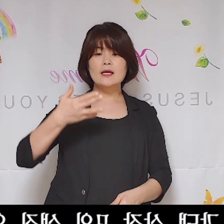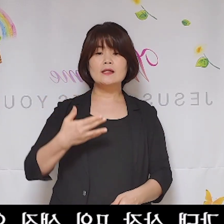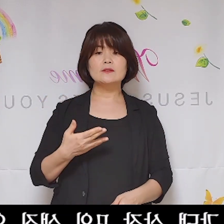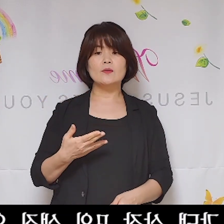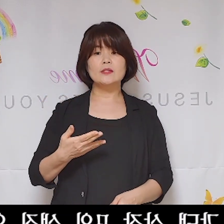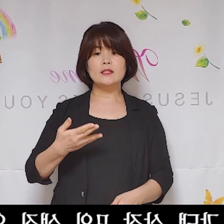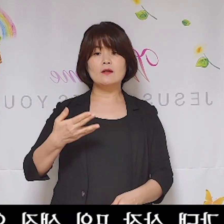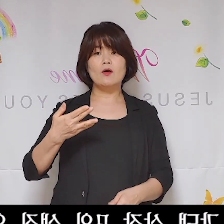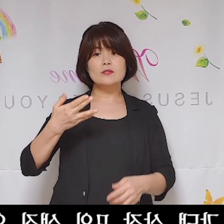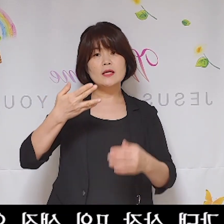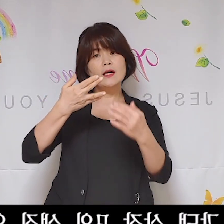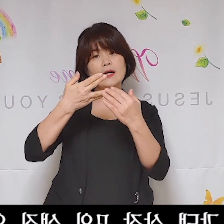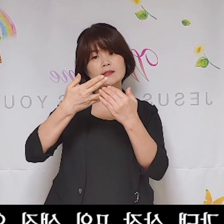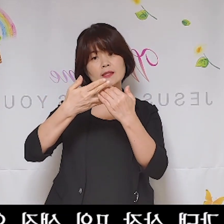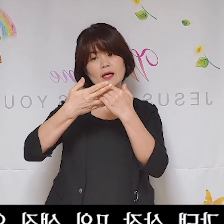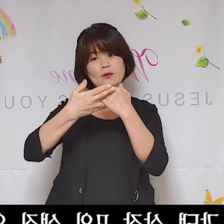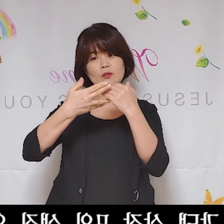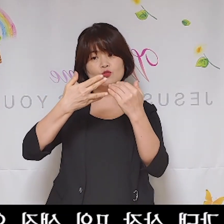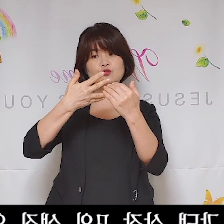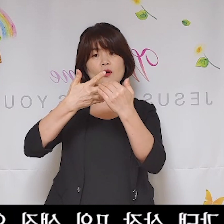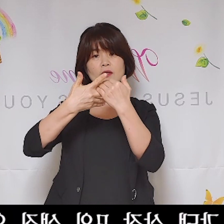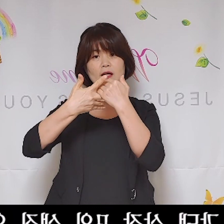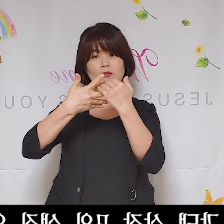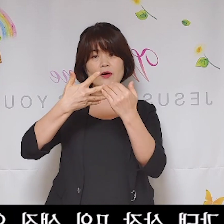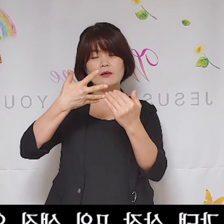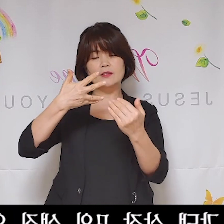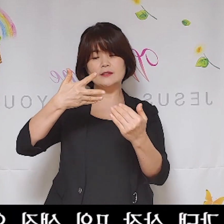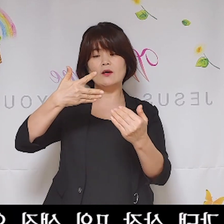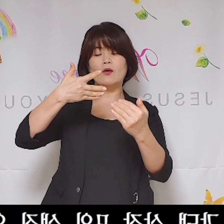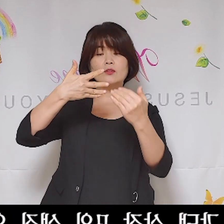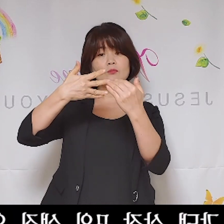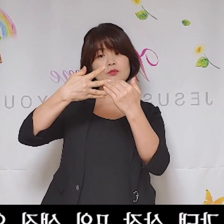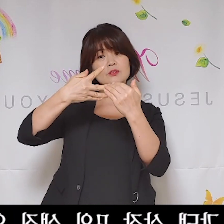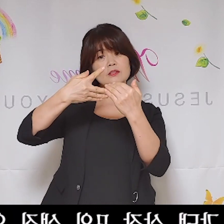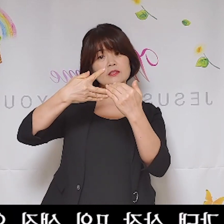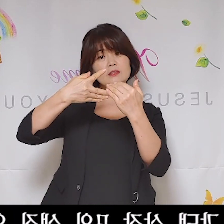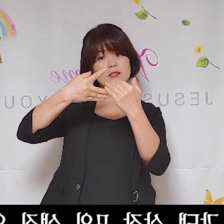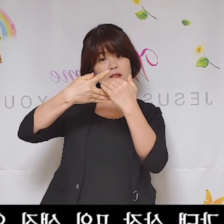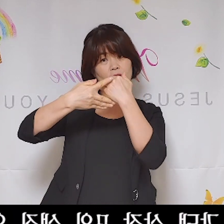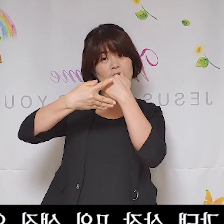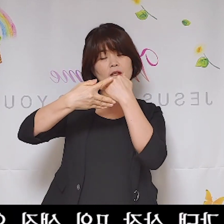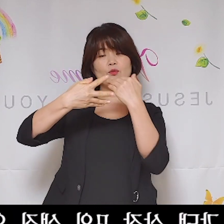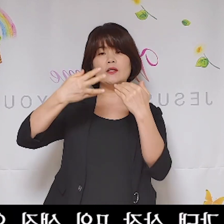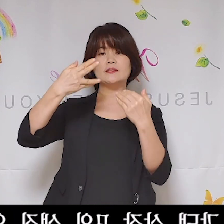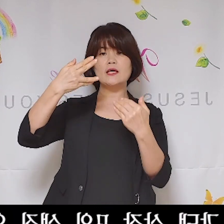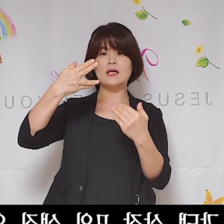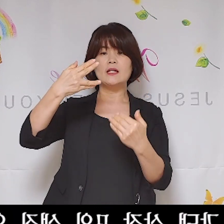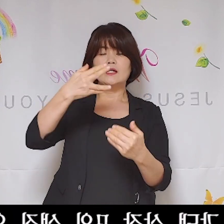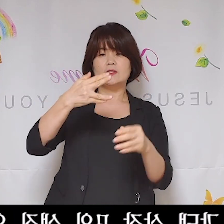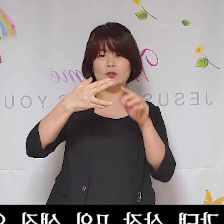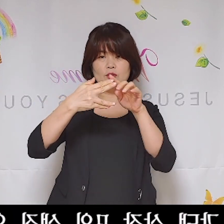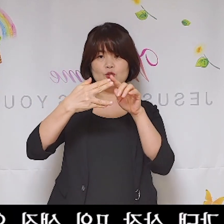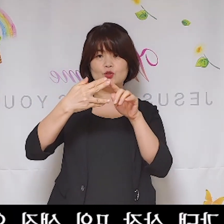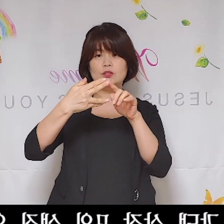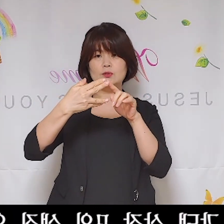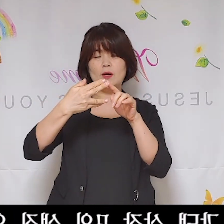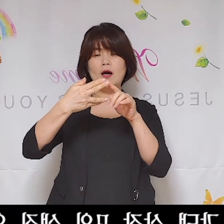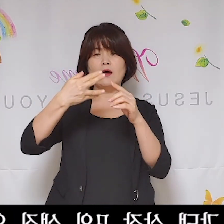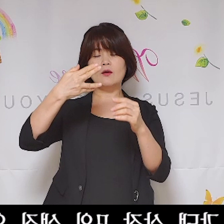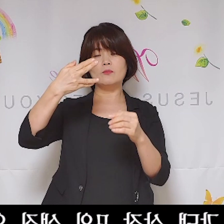새다는 거는 새 나가는 게 이렇게 구멍이 난 거예요. 그래서 어떤 분들은 이렇게 하기도 하는데 저는 중지와